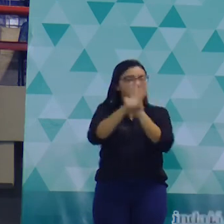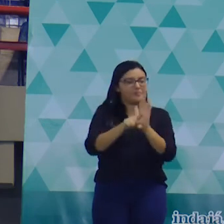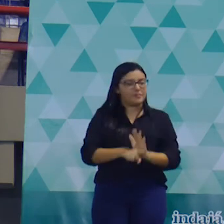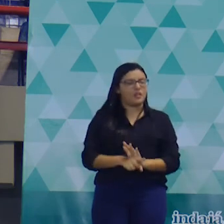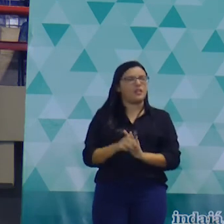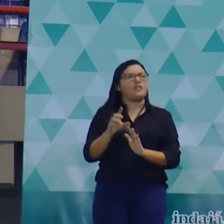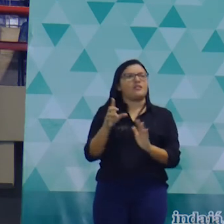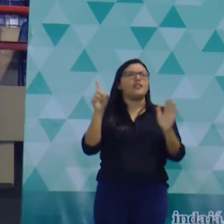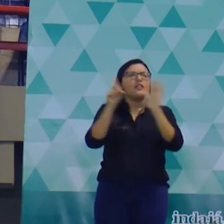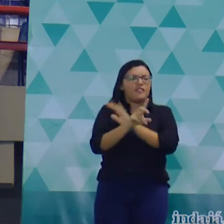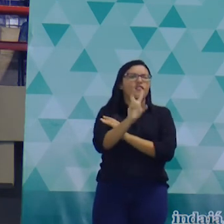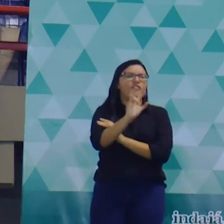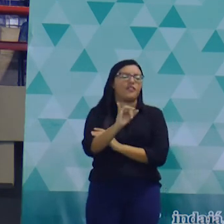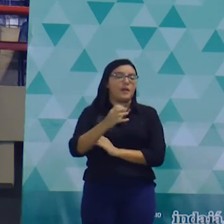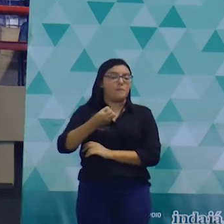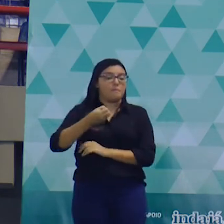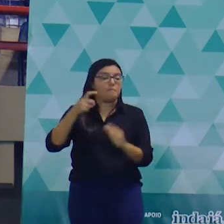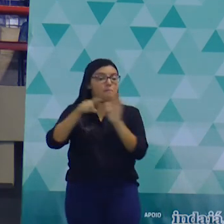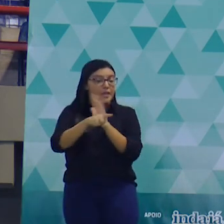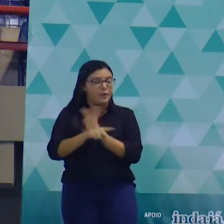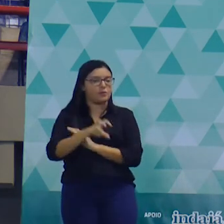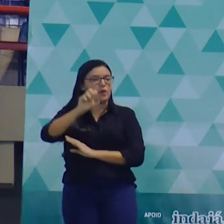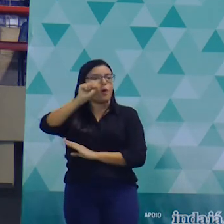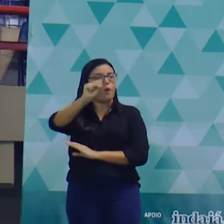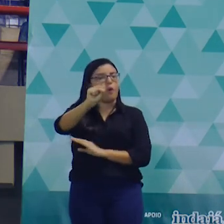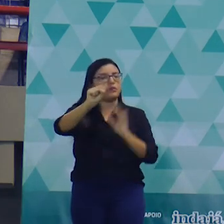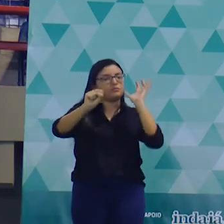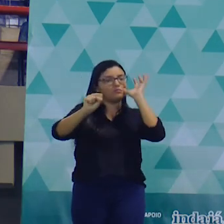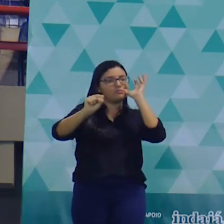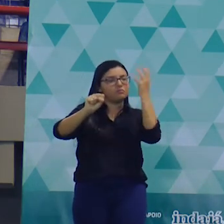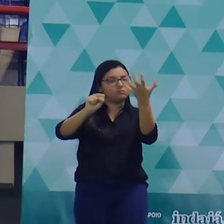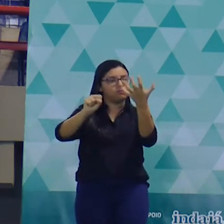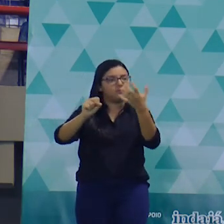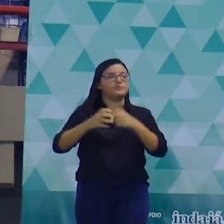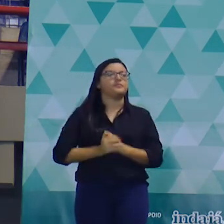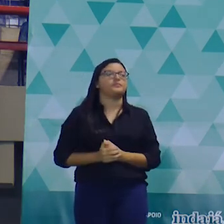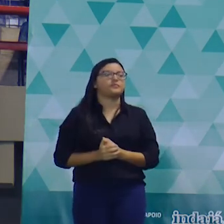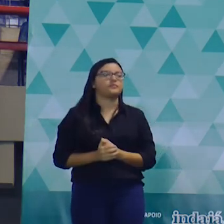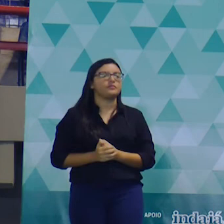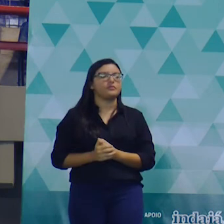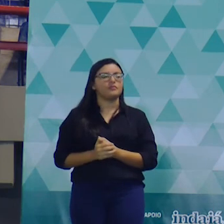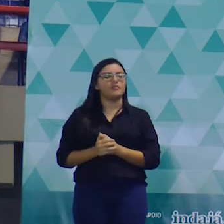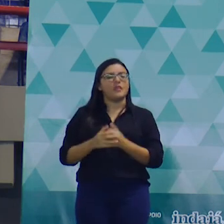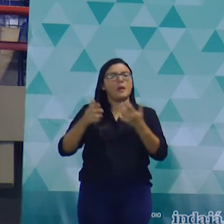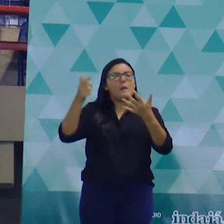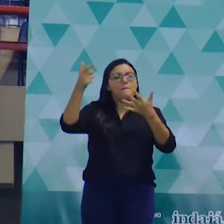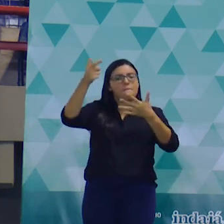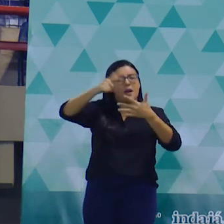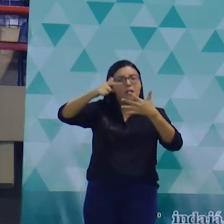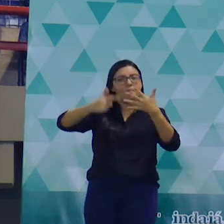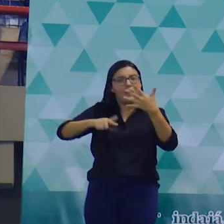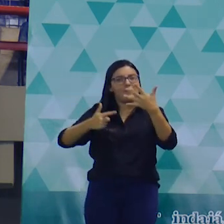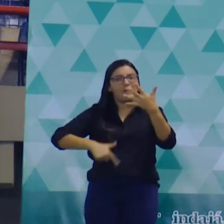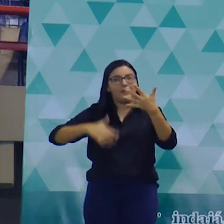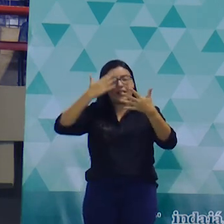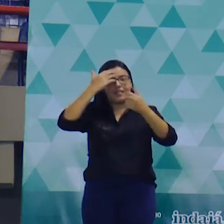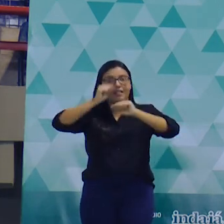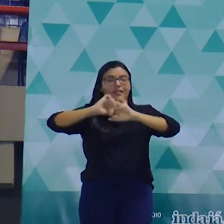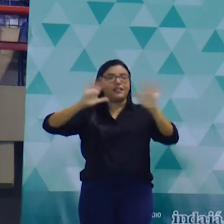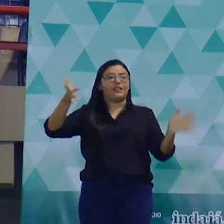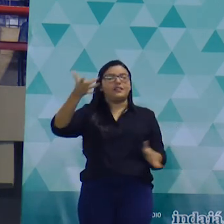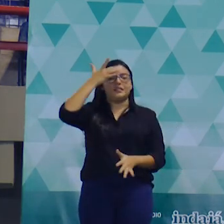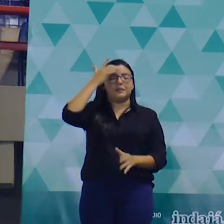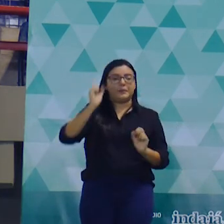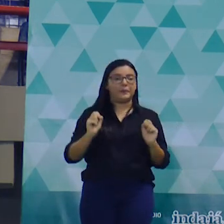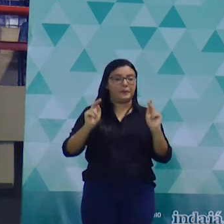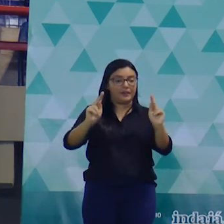umas 8 questões de estequiometria, e pela repetição, você vai acabar entendendo bem a matéria. Tá